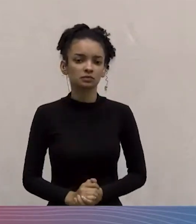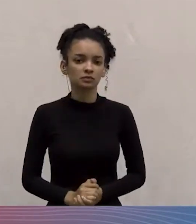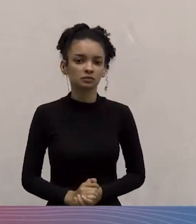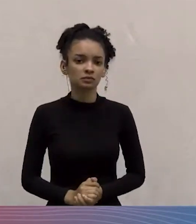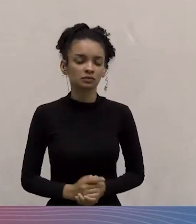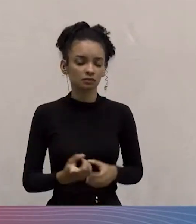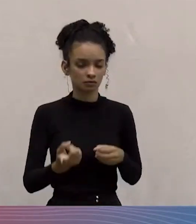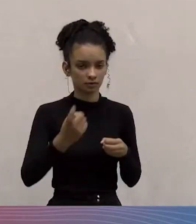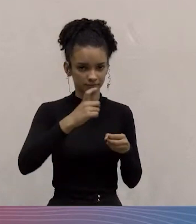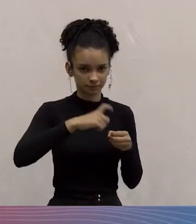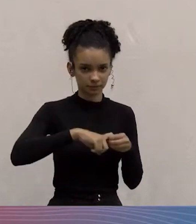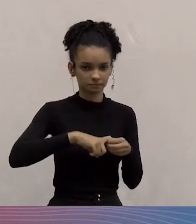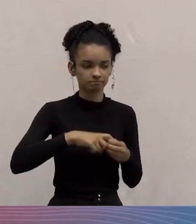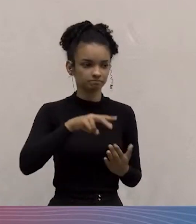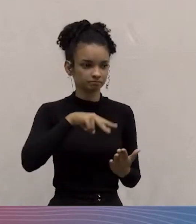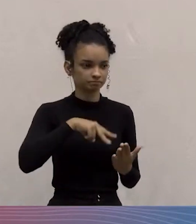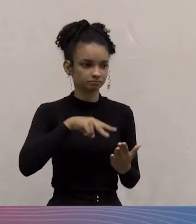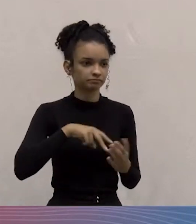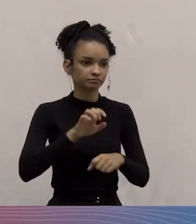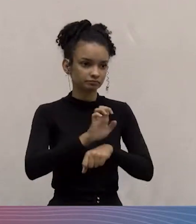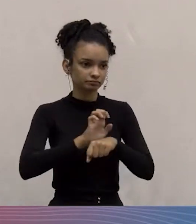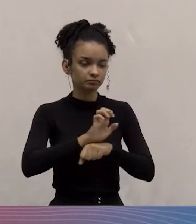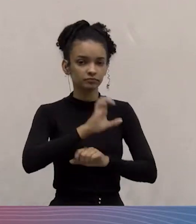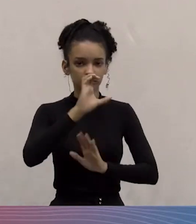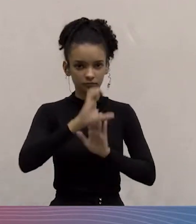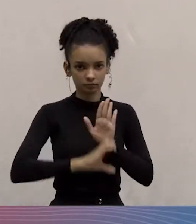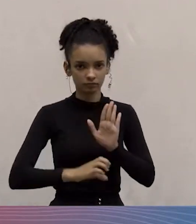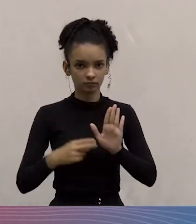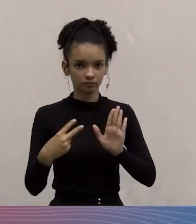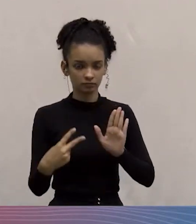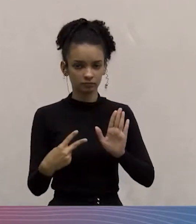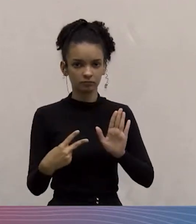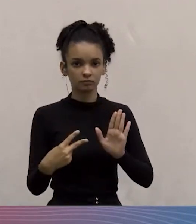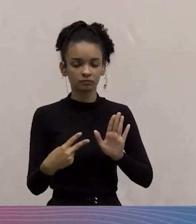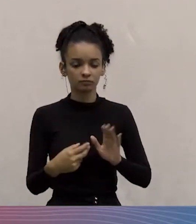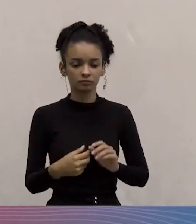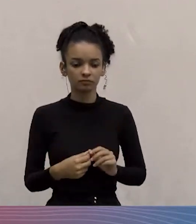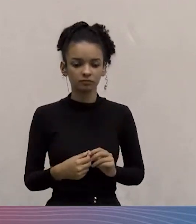Vamos voltar lá. Efésios 2.